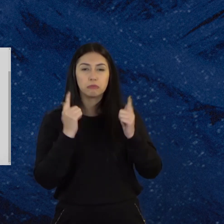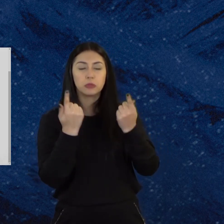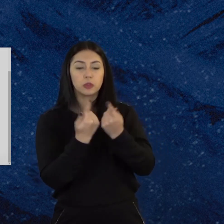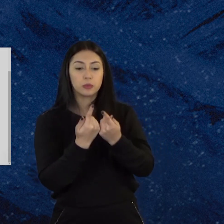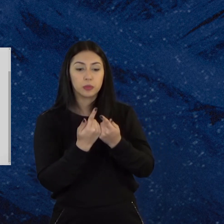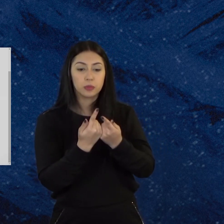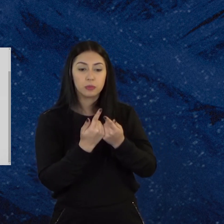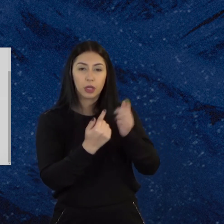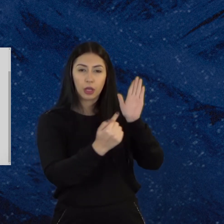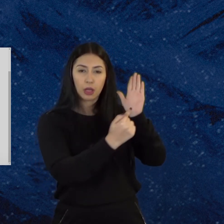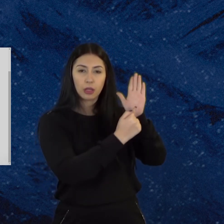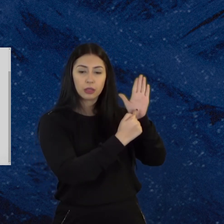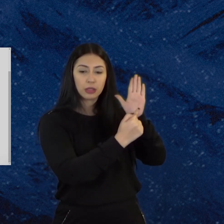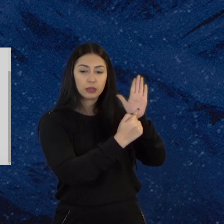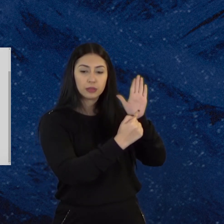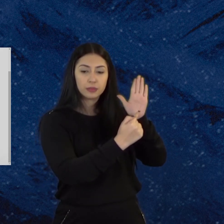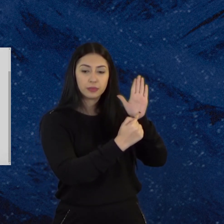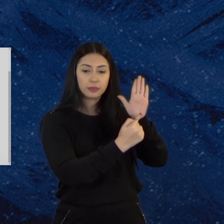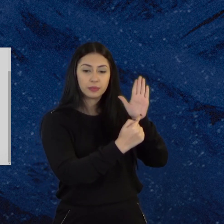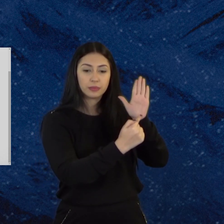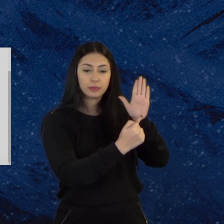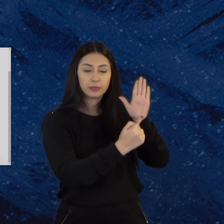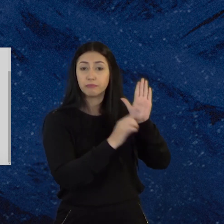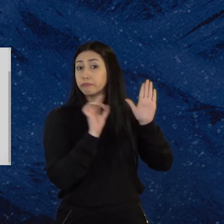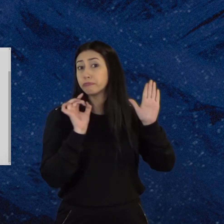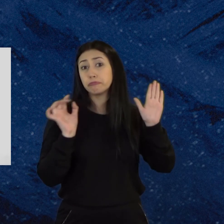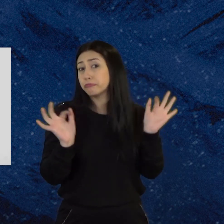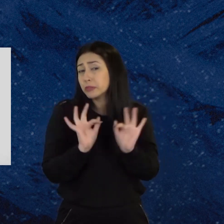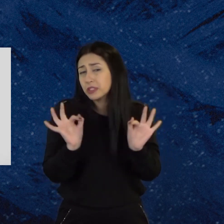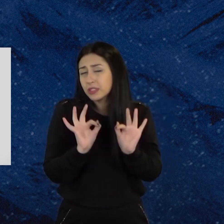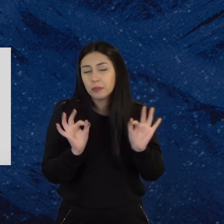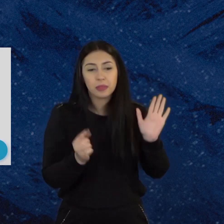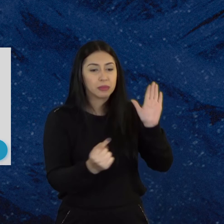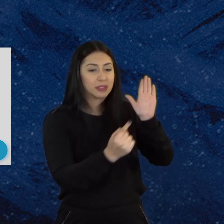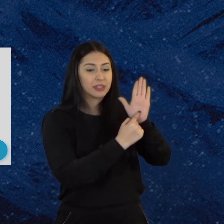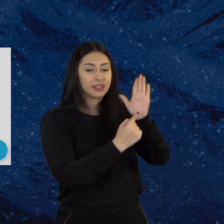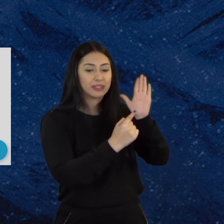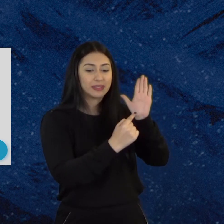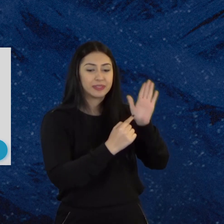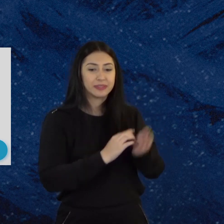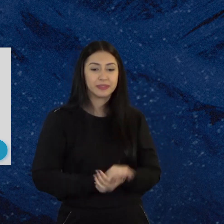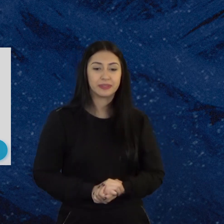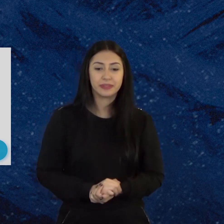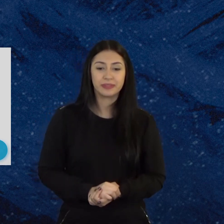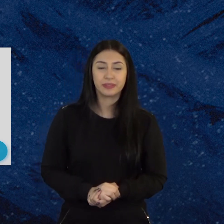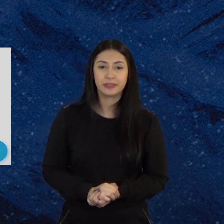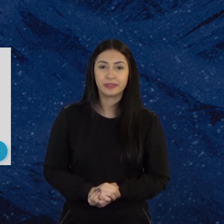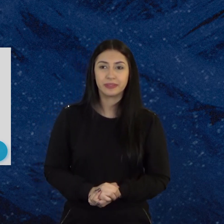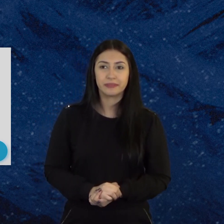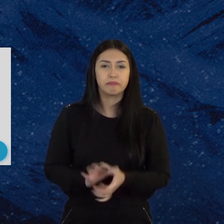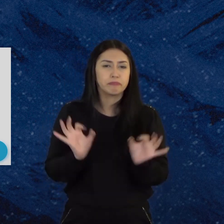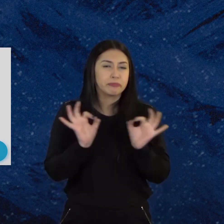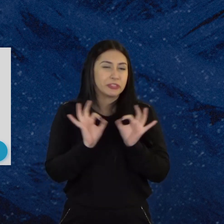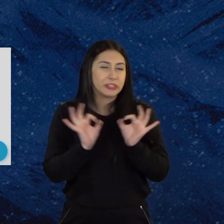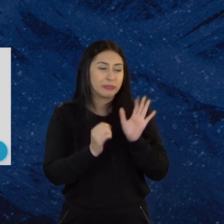aqui. Então, é só clicar. Simples, como nós ouvimos na mensagem. Seja simples.